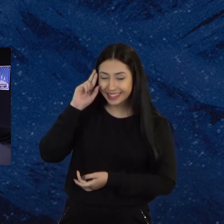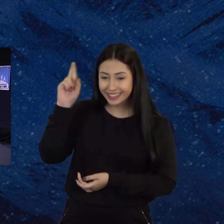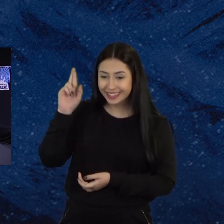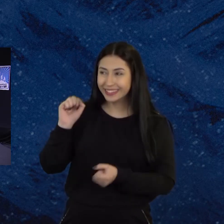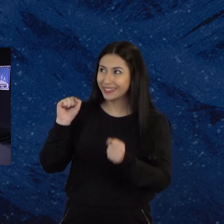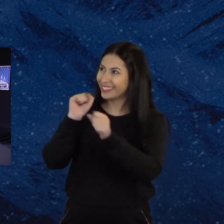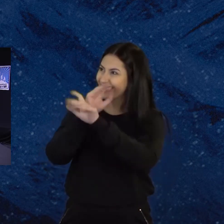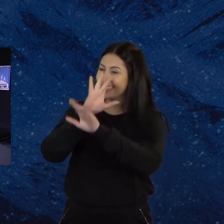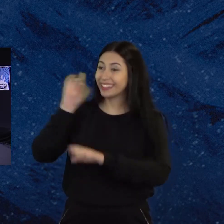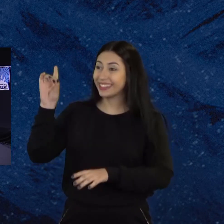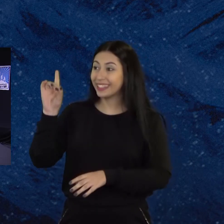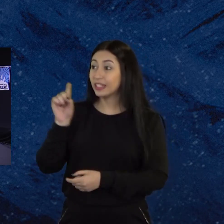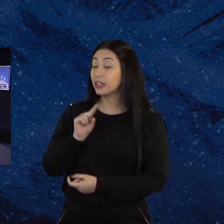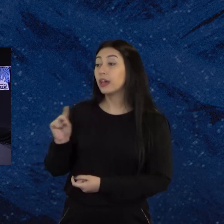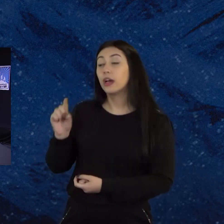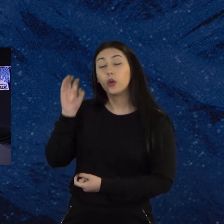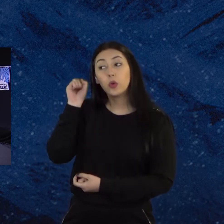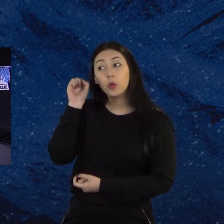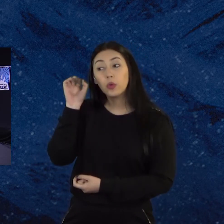glória a Deus, estão me ouvindo?